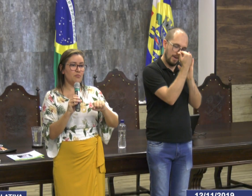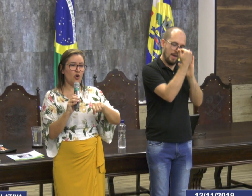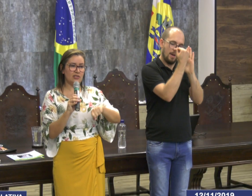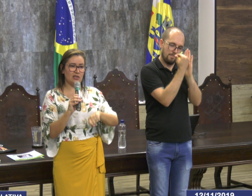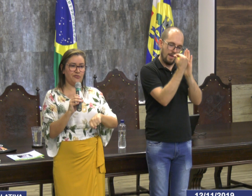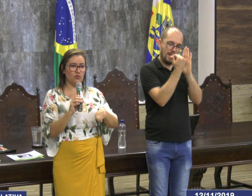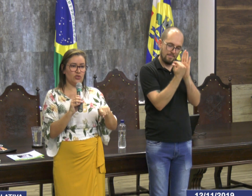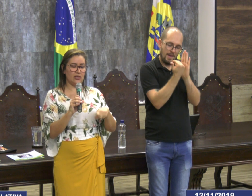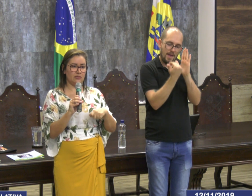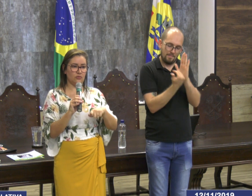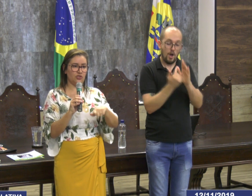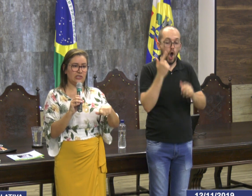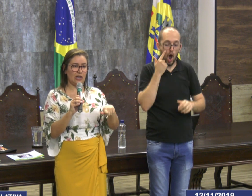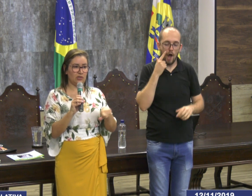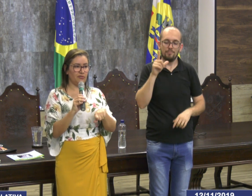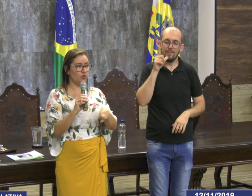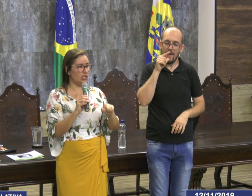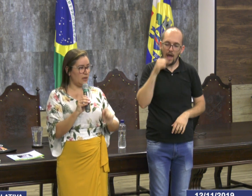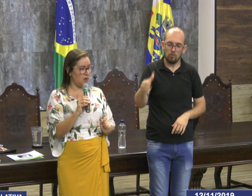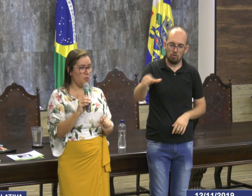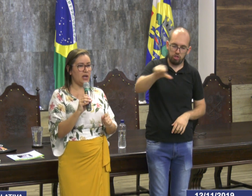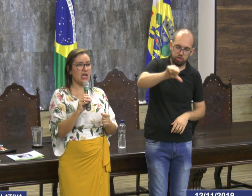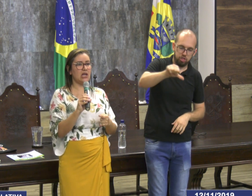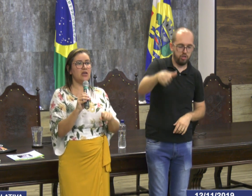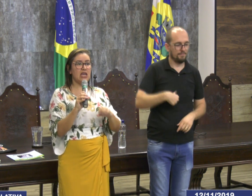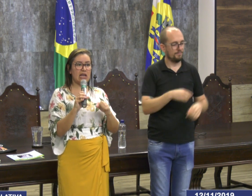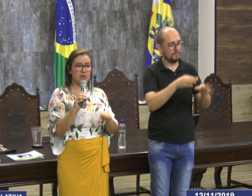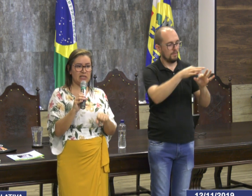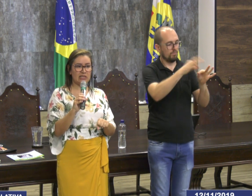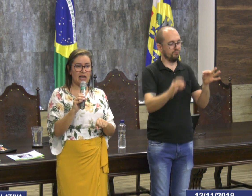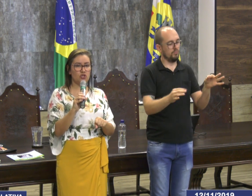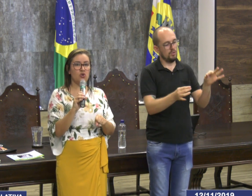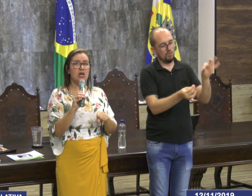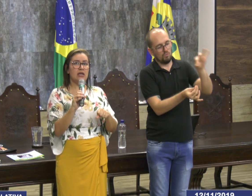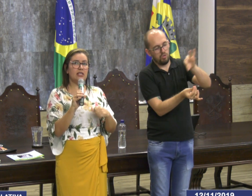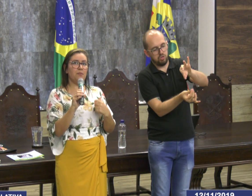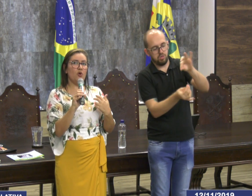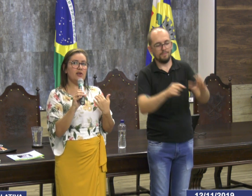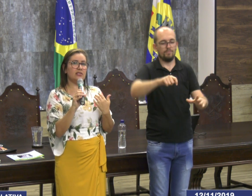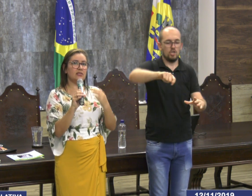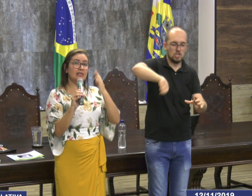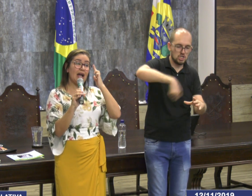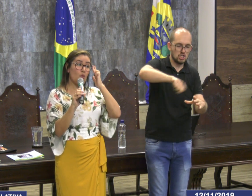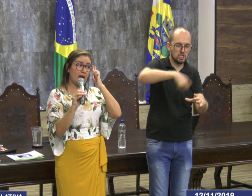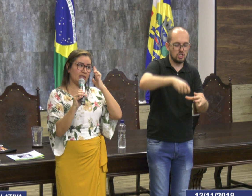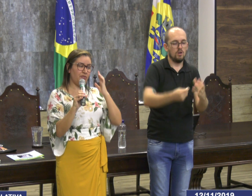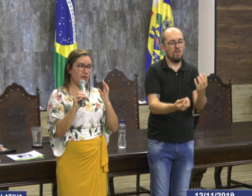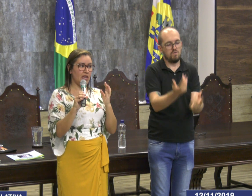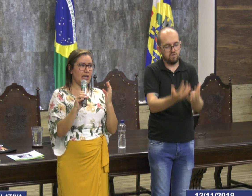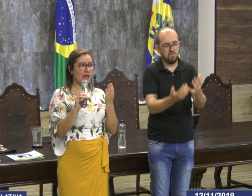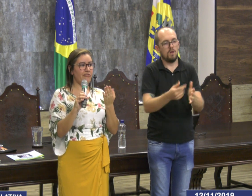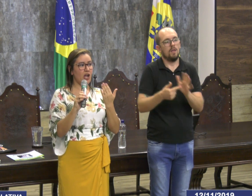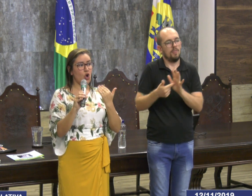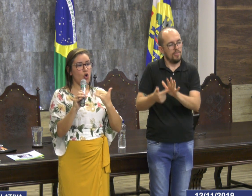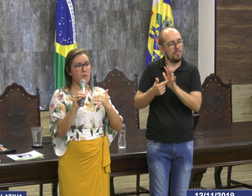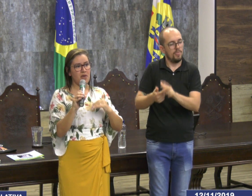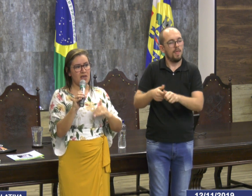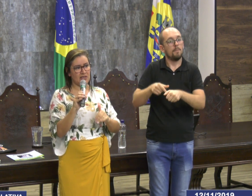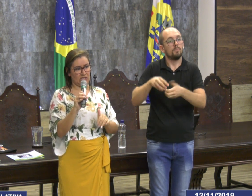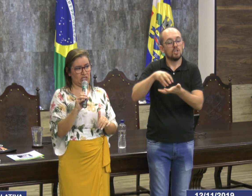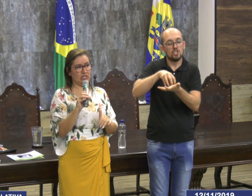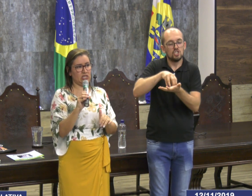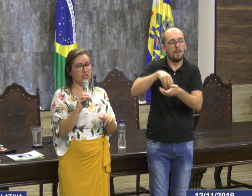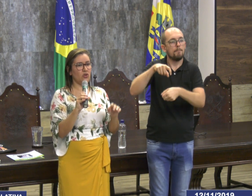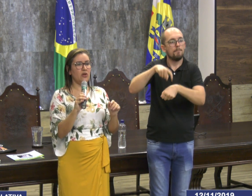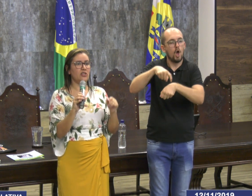Morango, mostra a fruta, o sinal da fruta na mão para ele, em libras tátil. Depois, na quarta-feira, ele vai comer